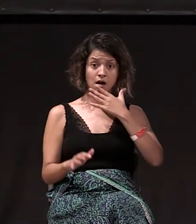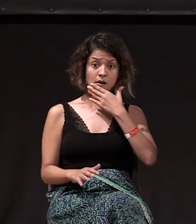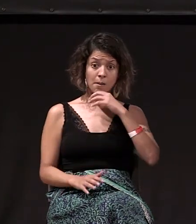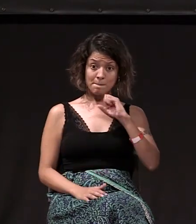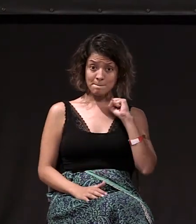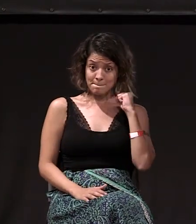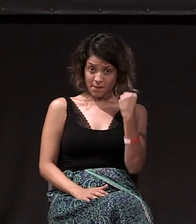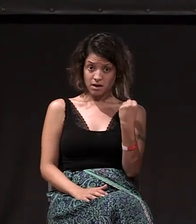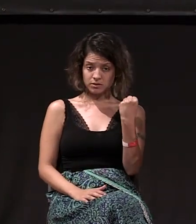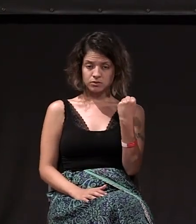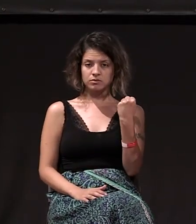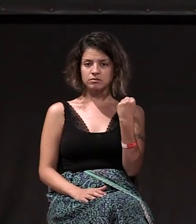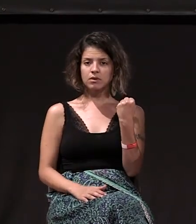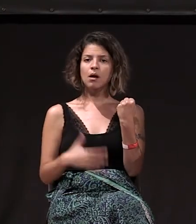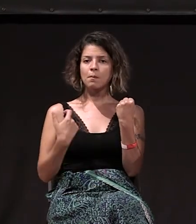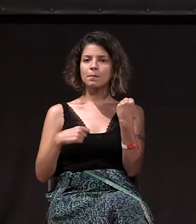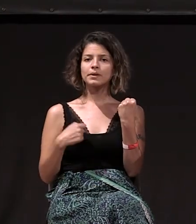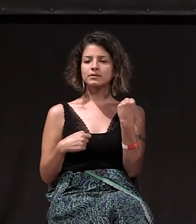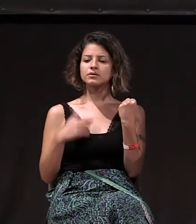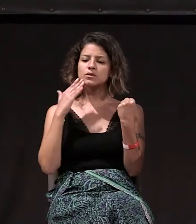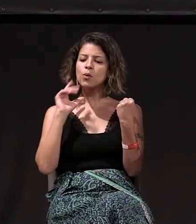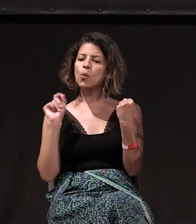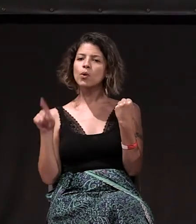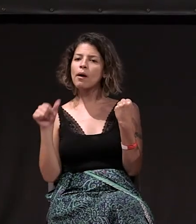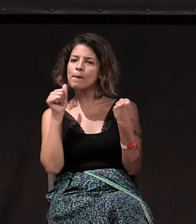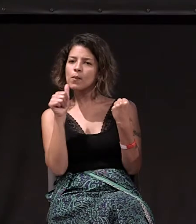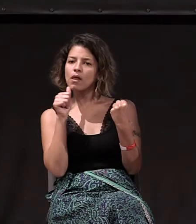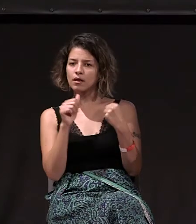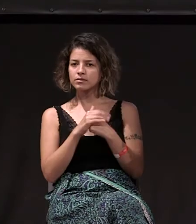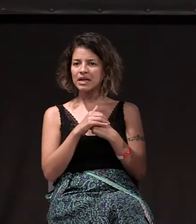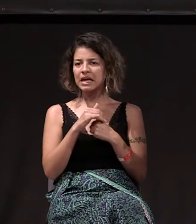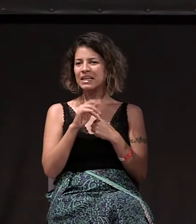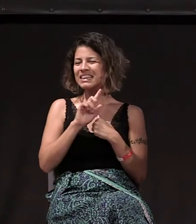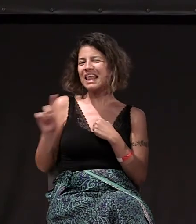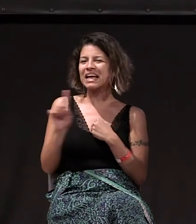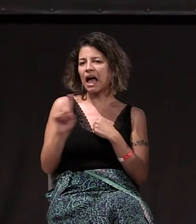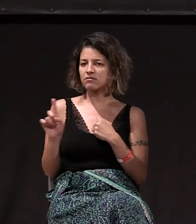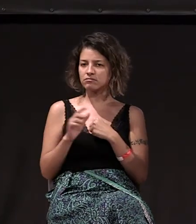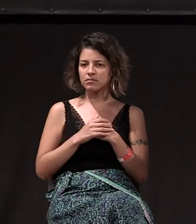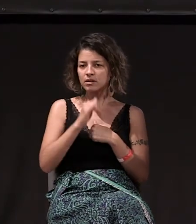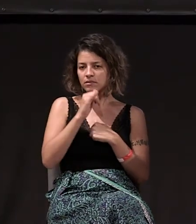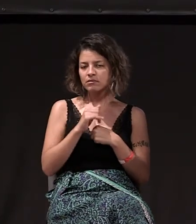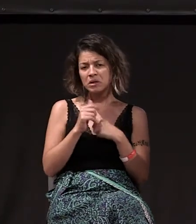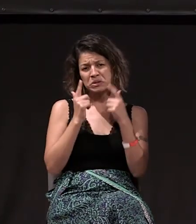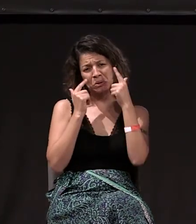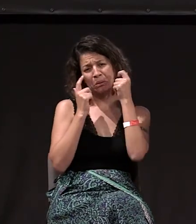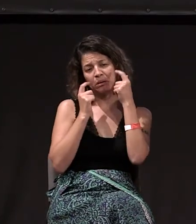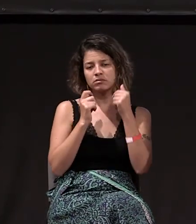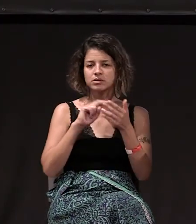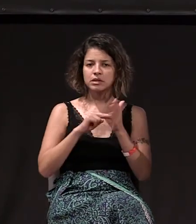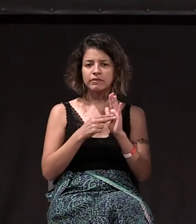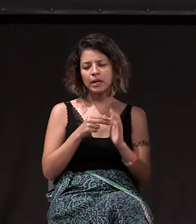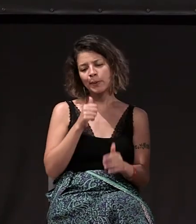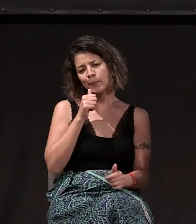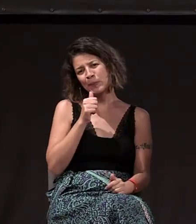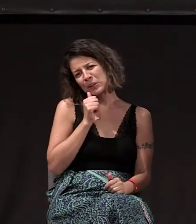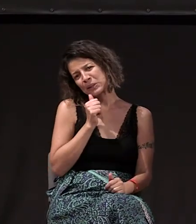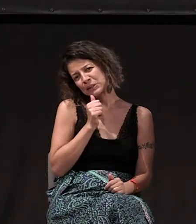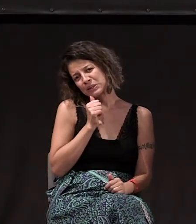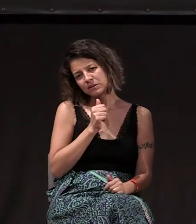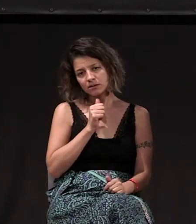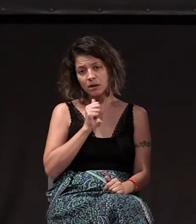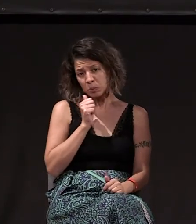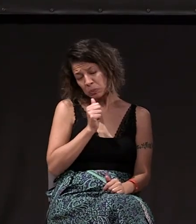que negar tudo que é mulher. Porque se ele chora, ele é mulherzinha. E ser mulherzinha é ruim. E aí eles